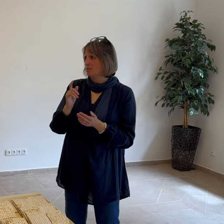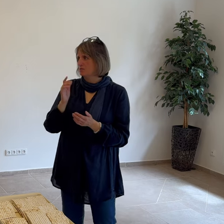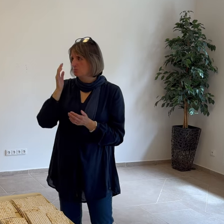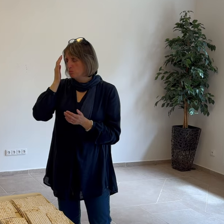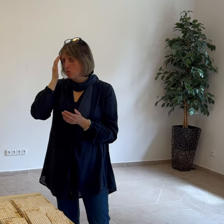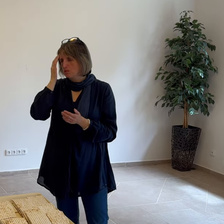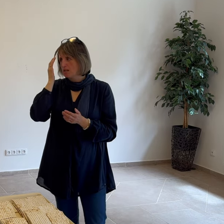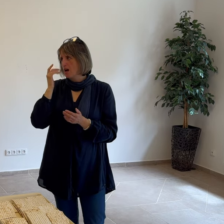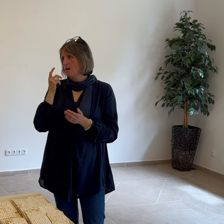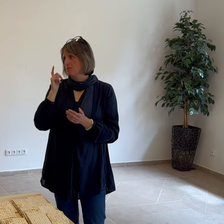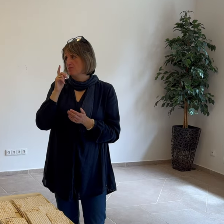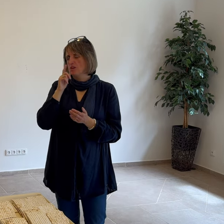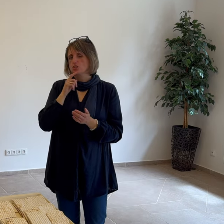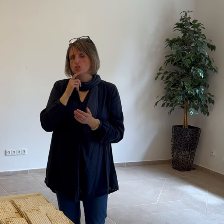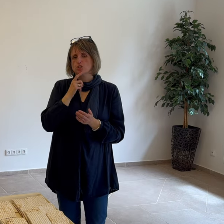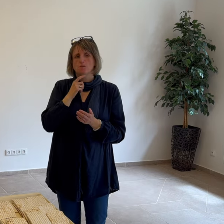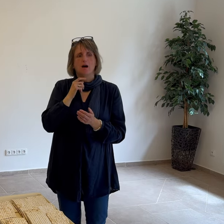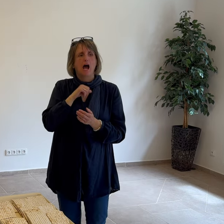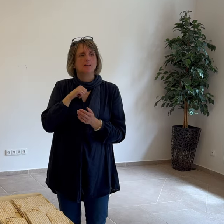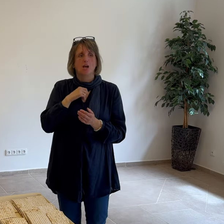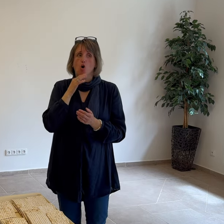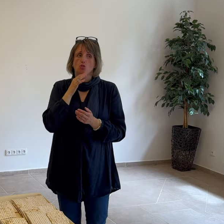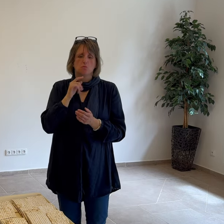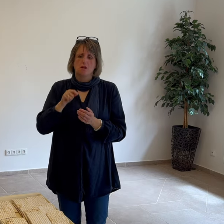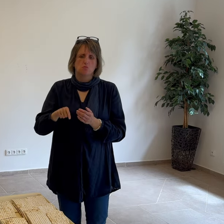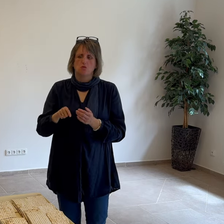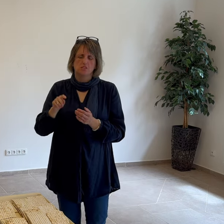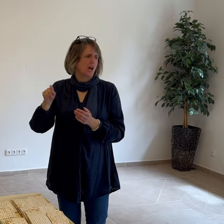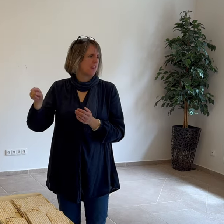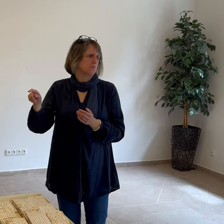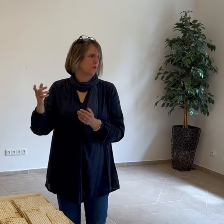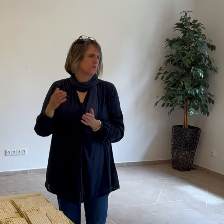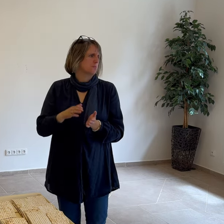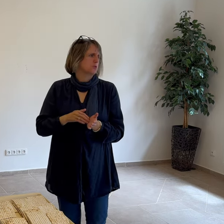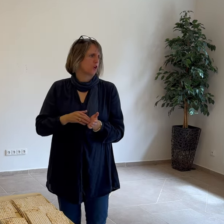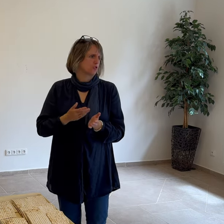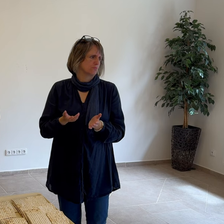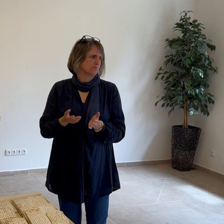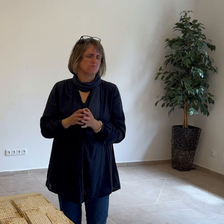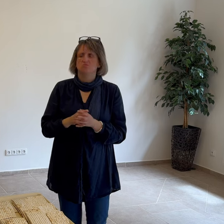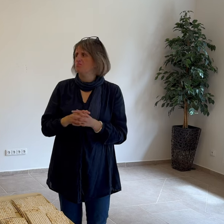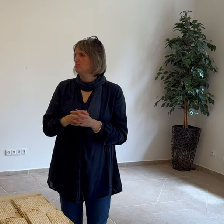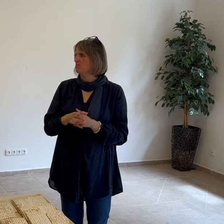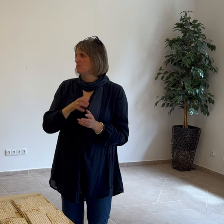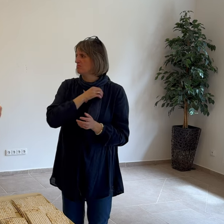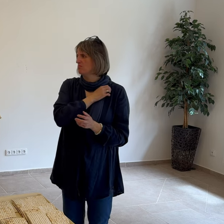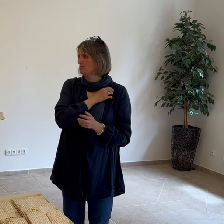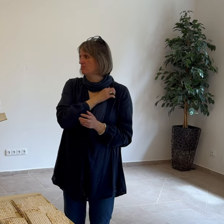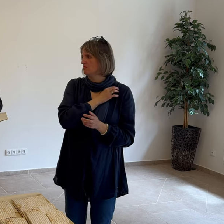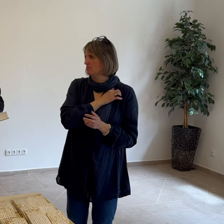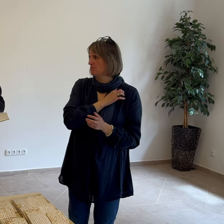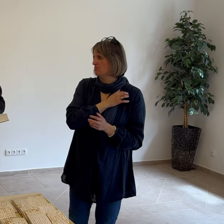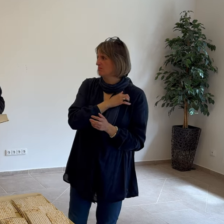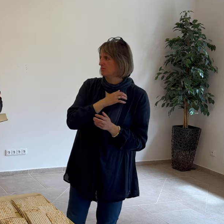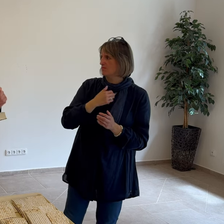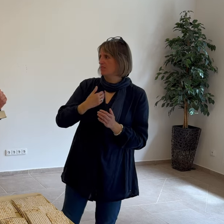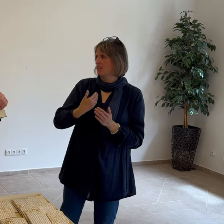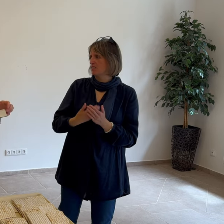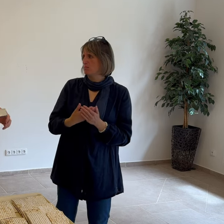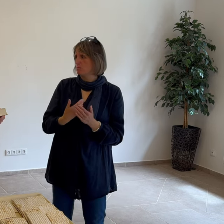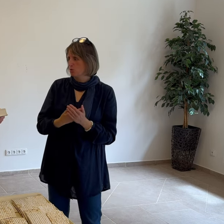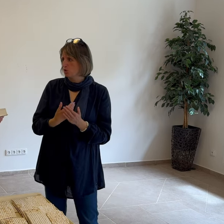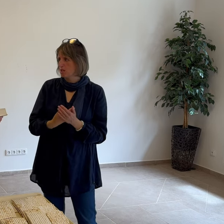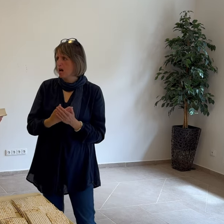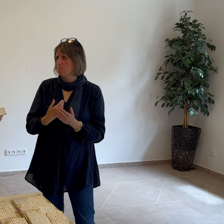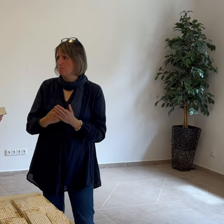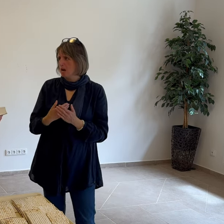večeři Páně to je strašně m málo a uvědomuji si že má to velikou souvislost s naším životem možná právě